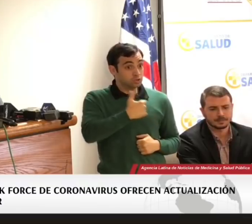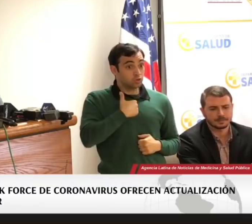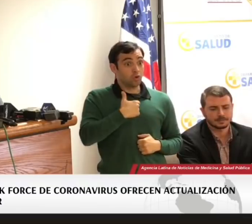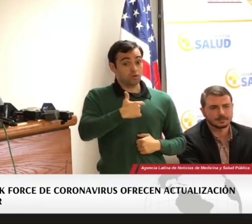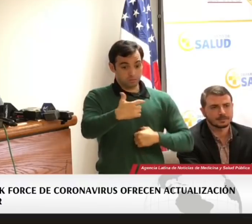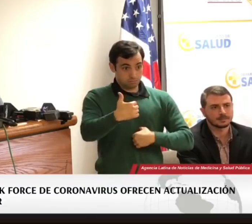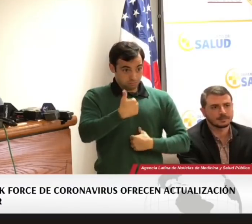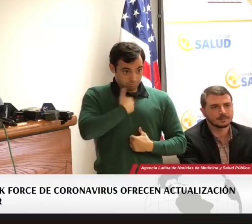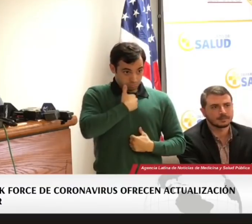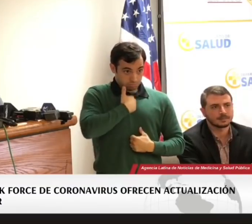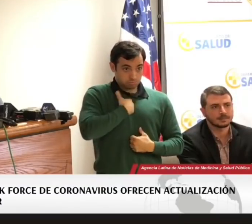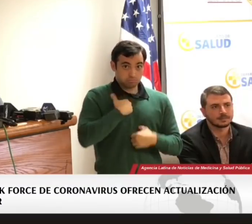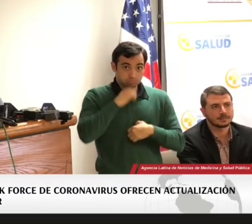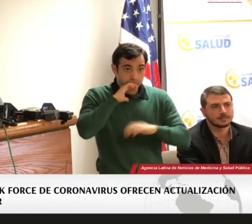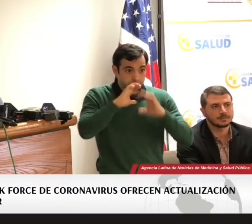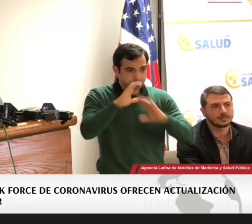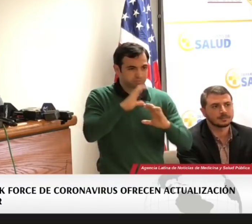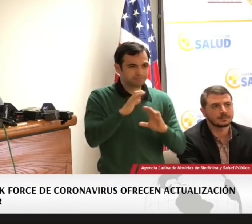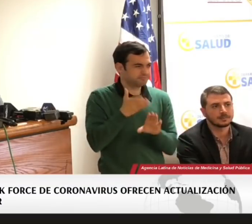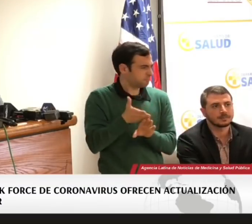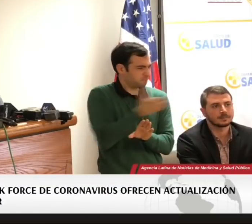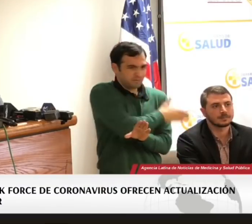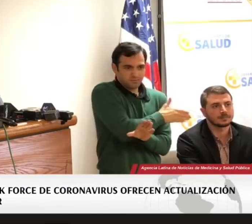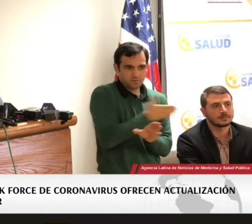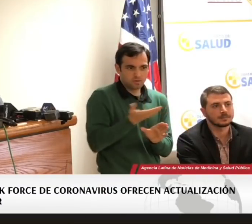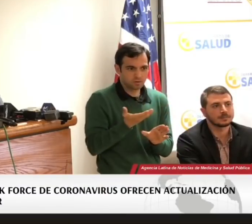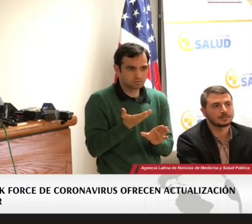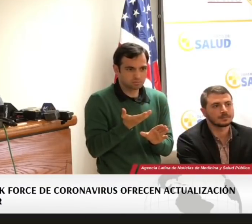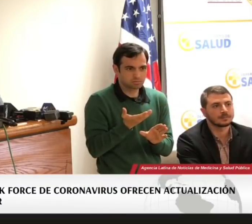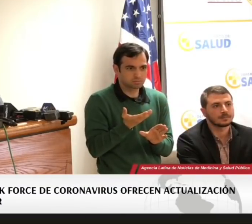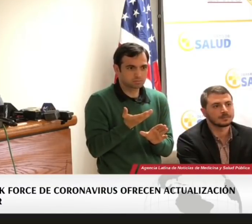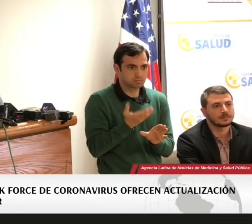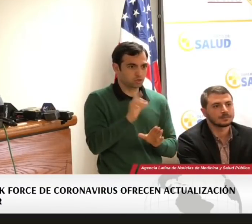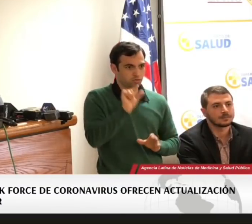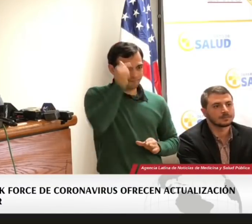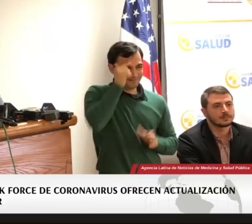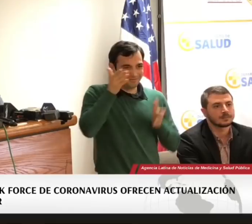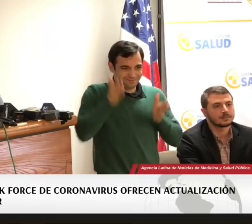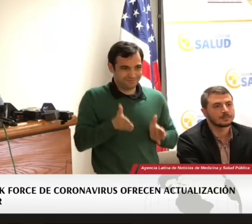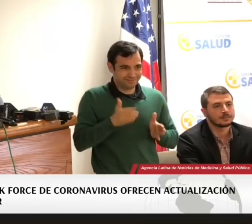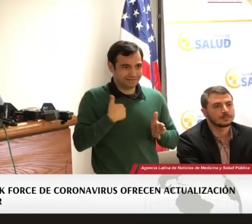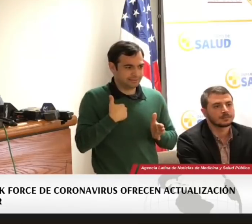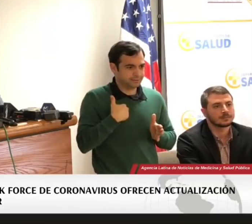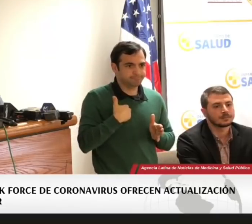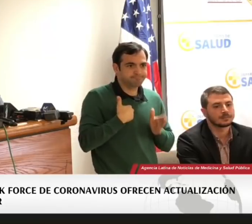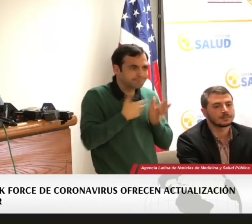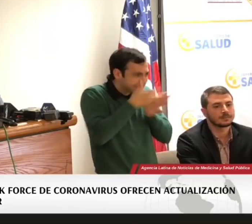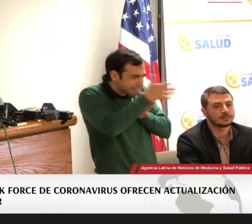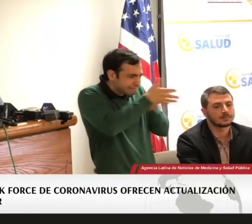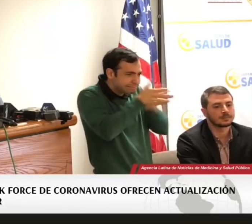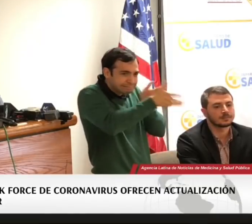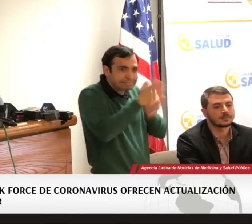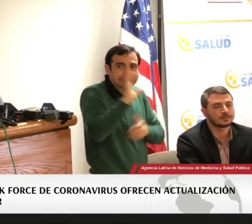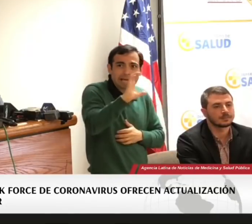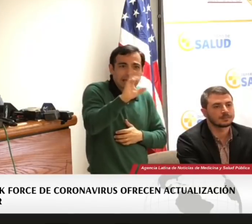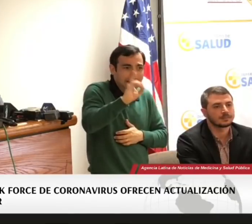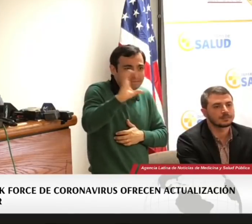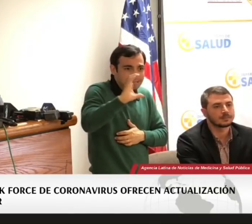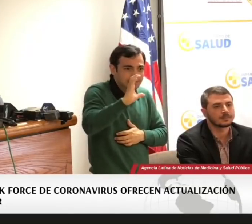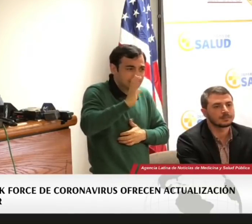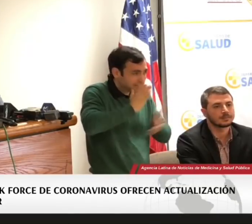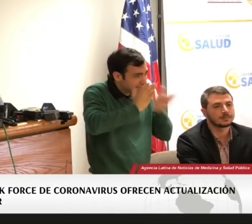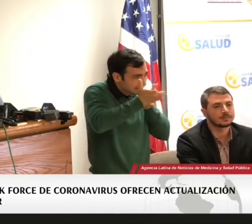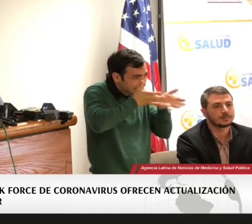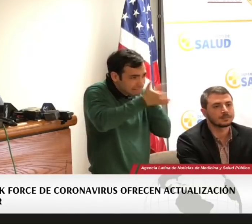conversación antes de empezar, cuando la gobernadora estaba aquí, estábamos conversando directamente con el CDC y ese fue el